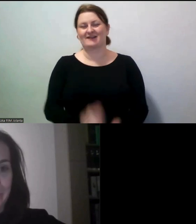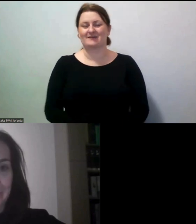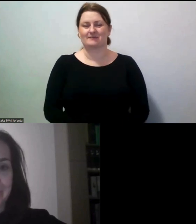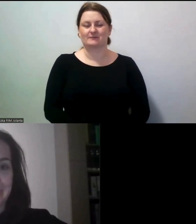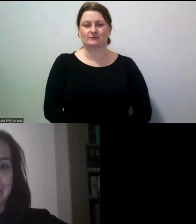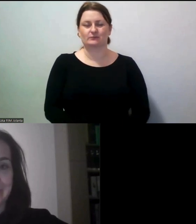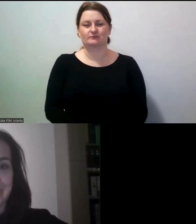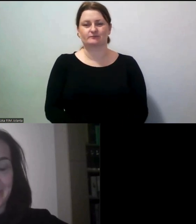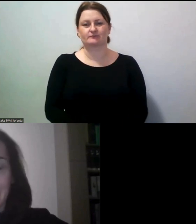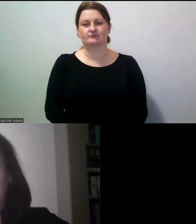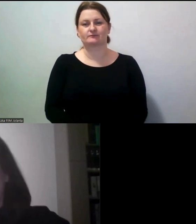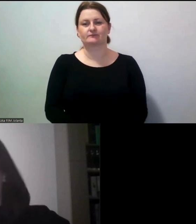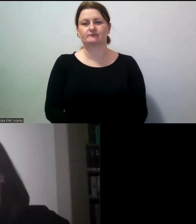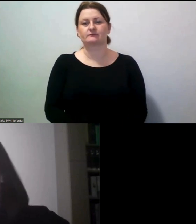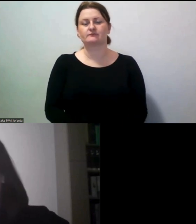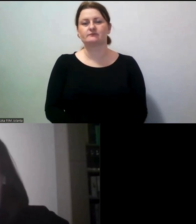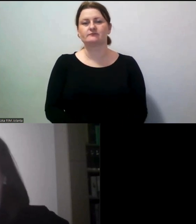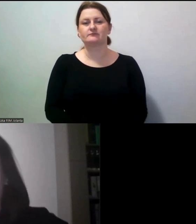zrobiło.